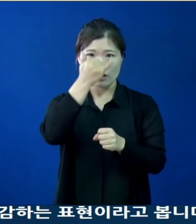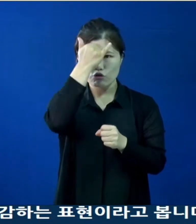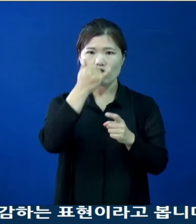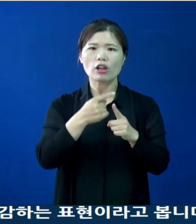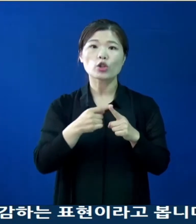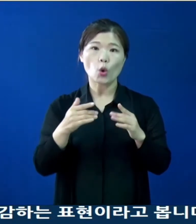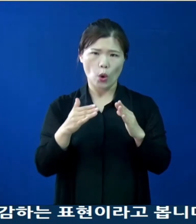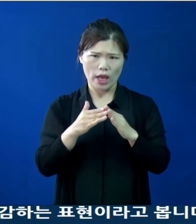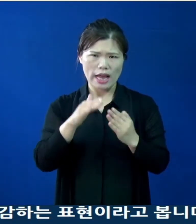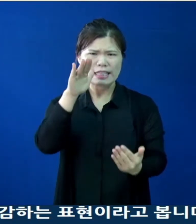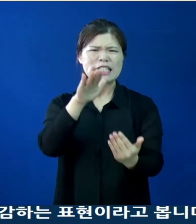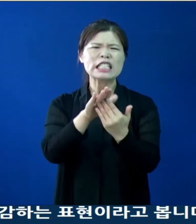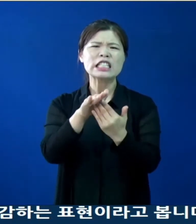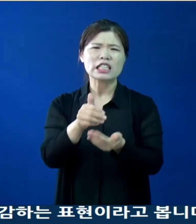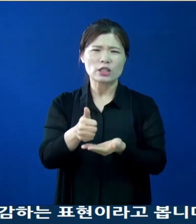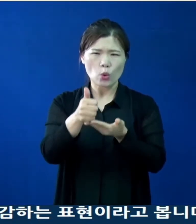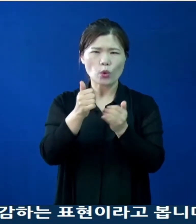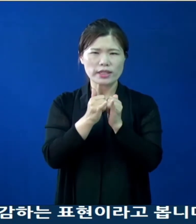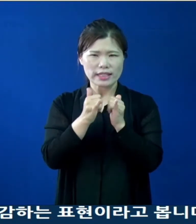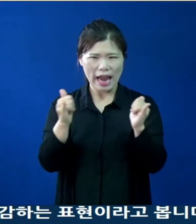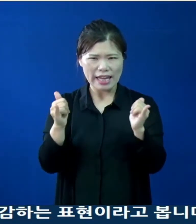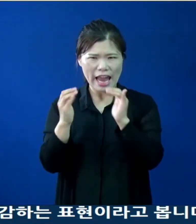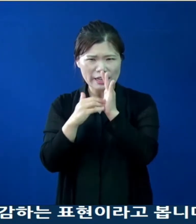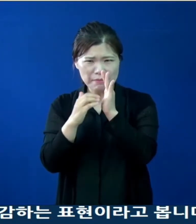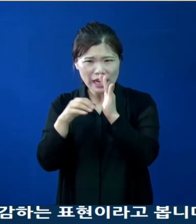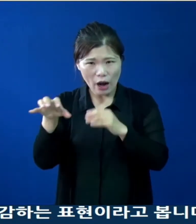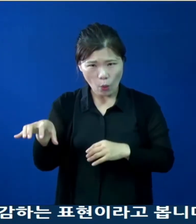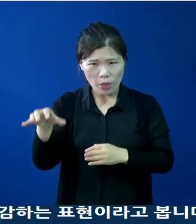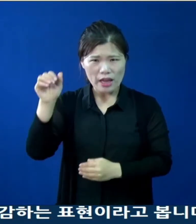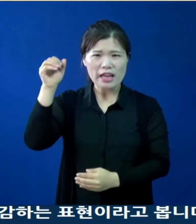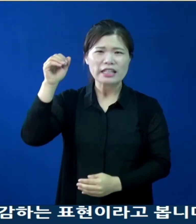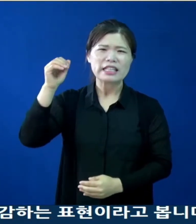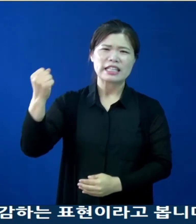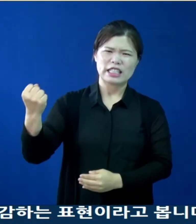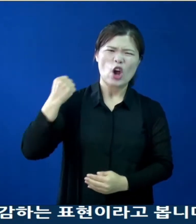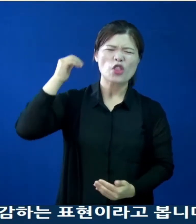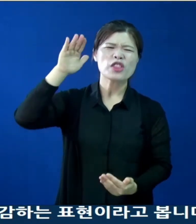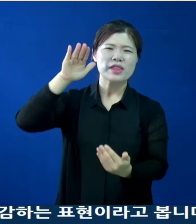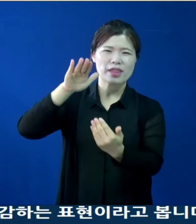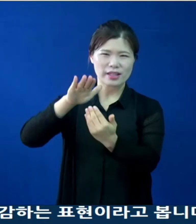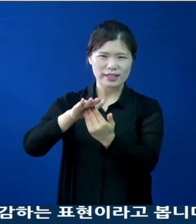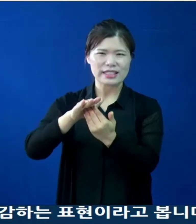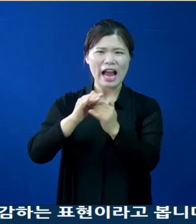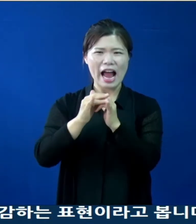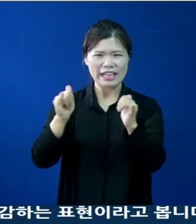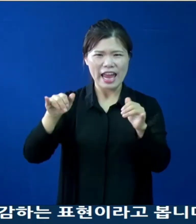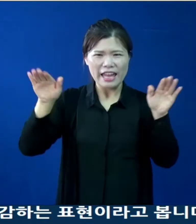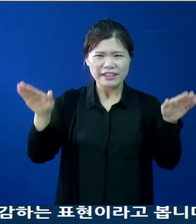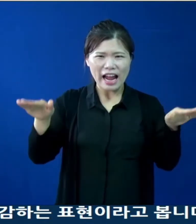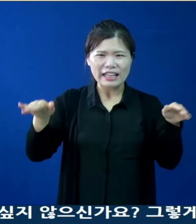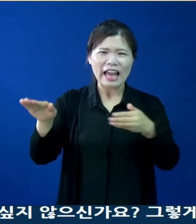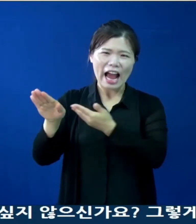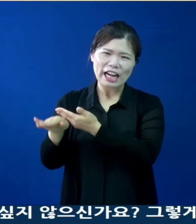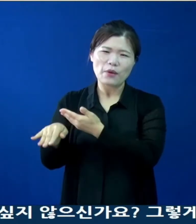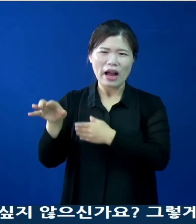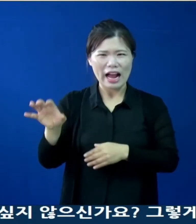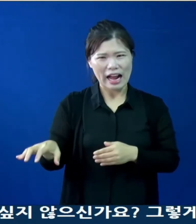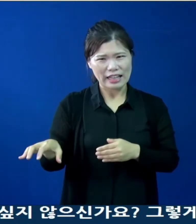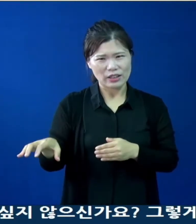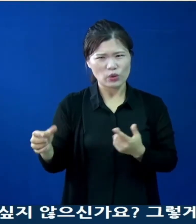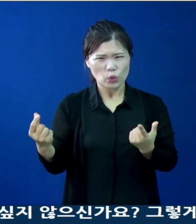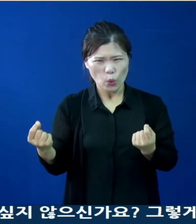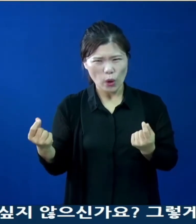충영교회가 지존자의 은밀한 곳, 전능자의 날개 아래와 같은 곳이 될 수 있기를 또한